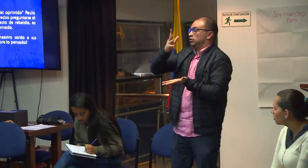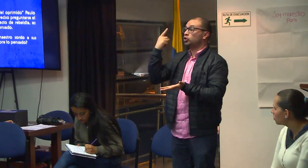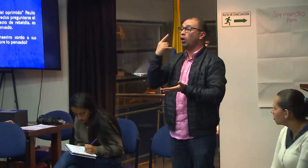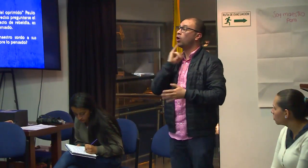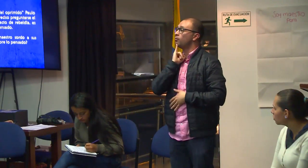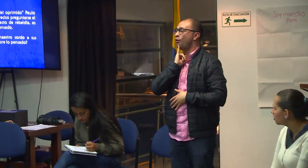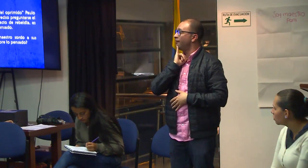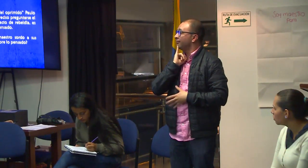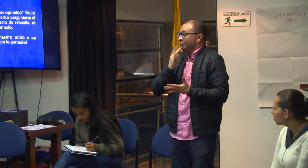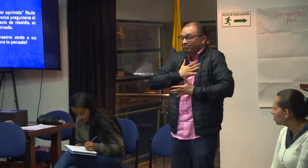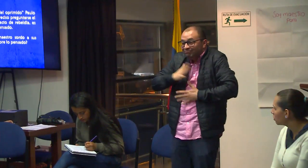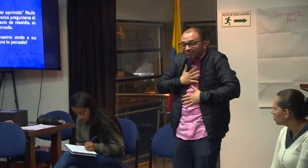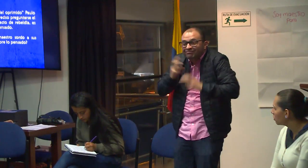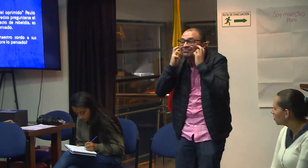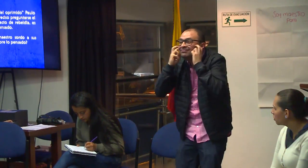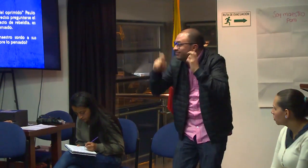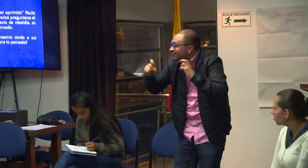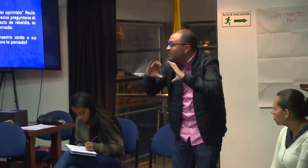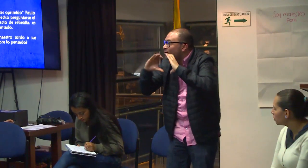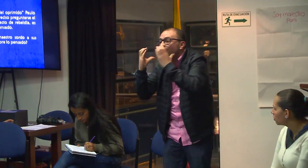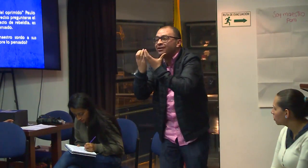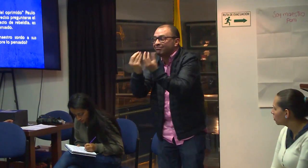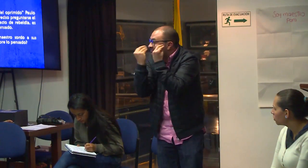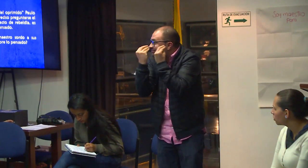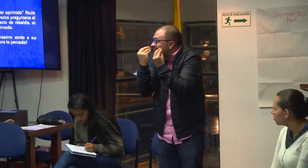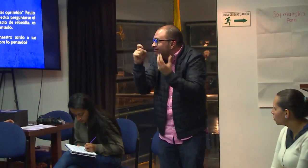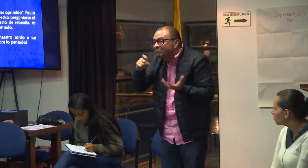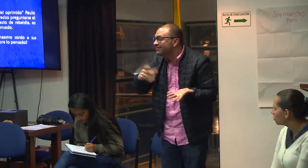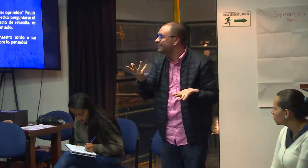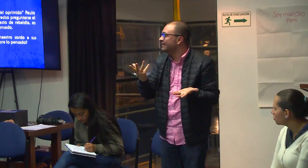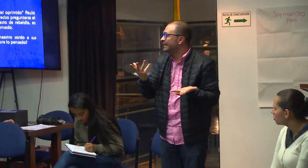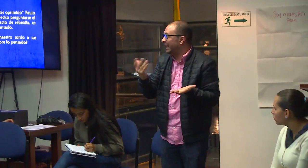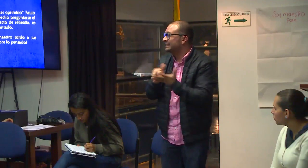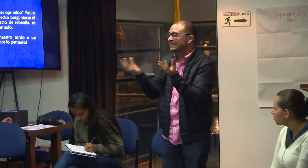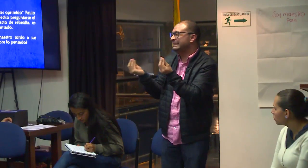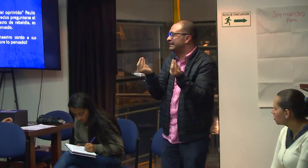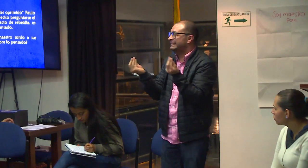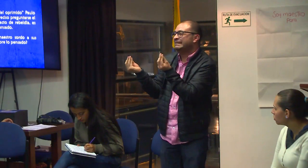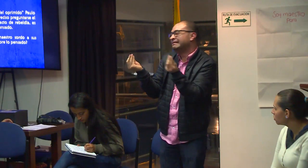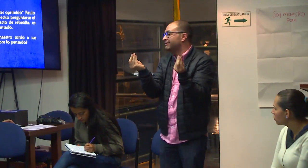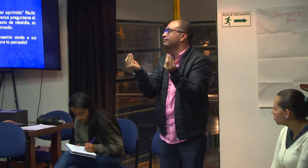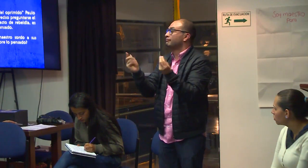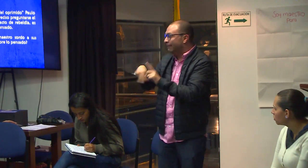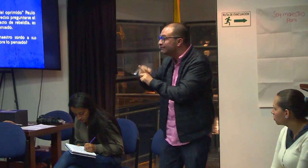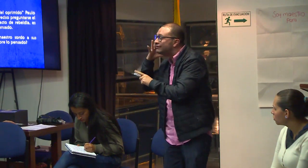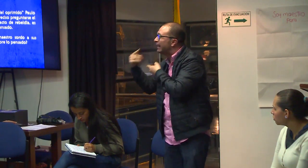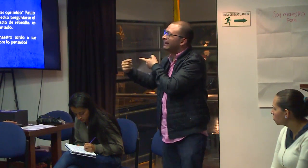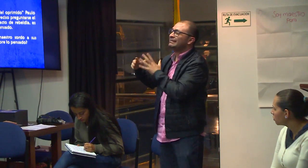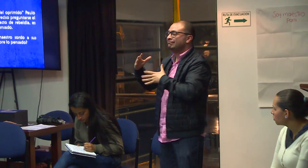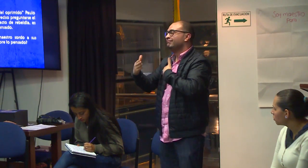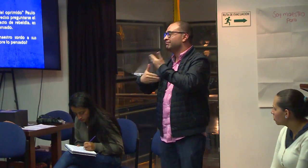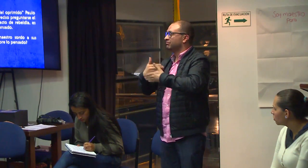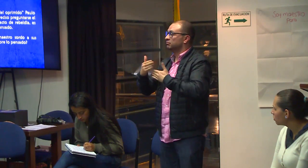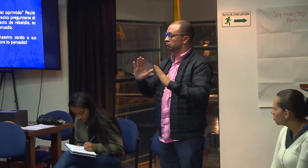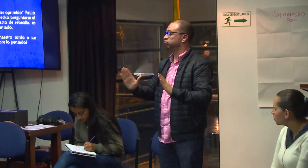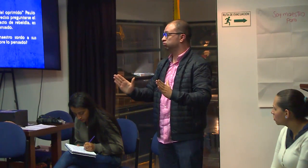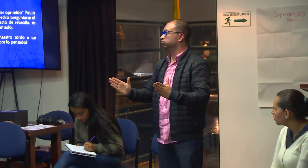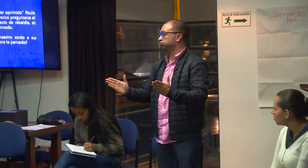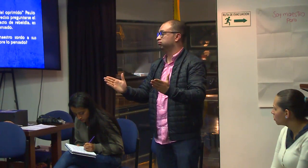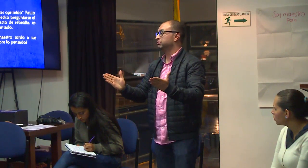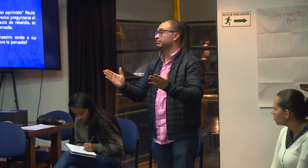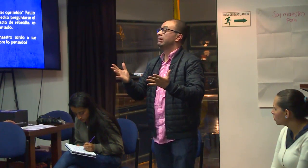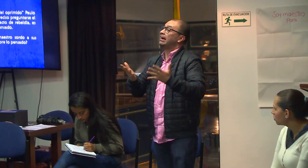ese conocimiento, cómo enriquecemos a la persona, al sujeto, no solo la lengua, no solo a los procesos, sino